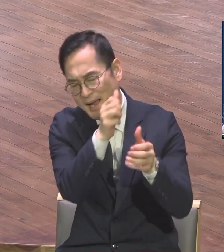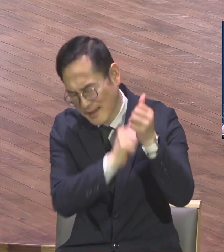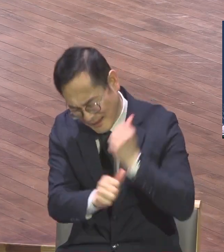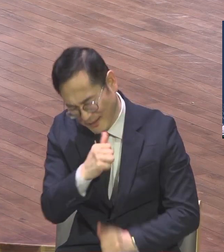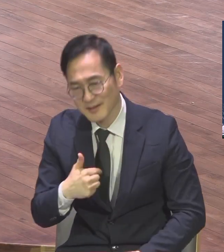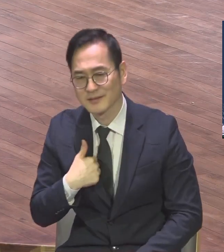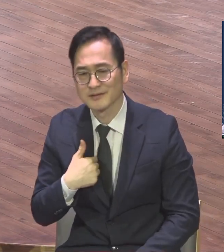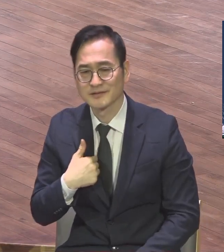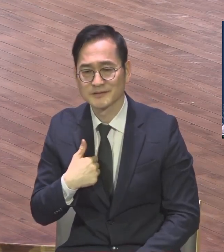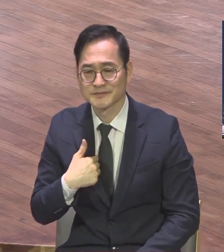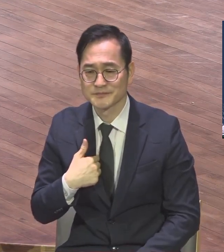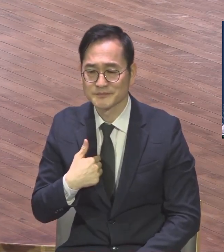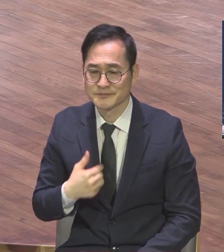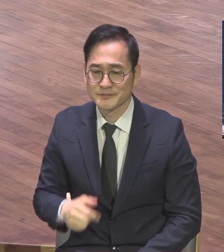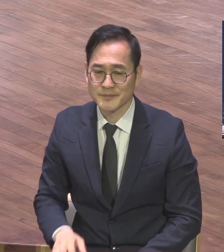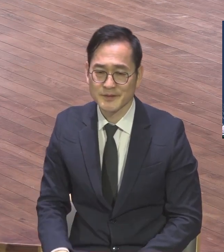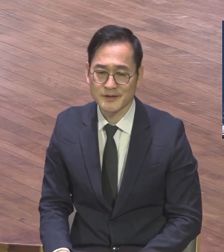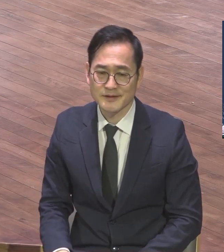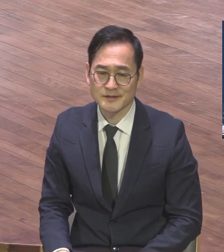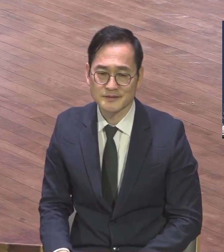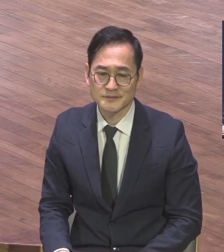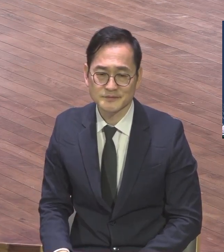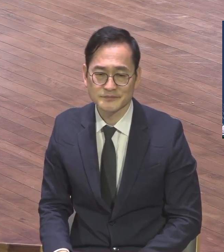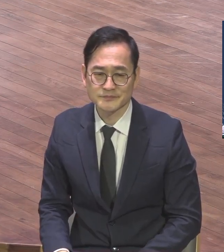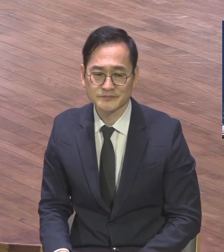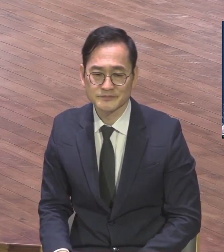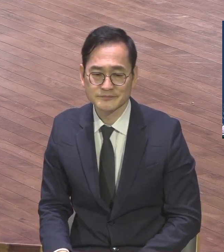나는 이방인의 사도야